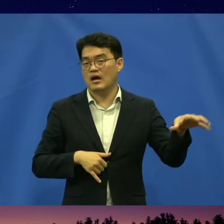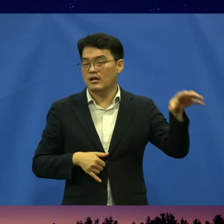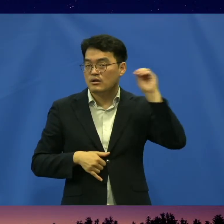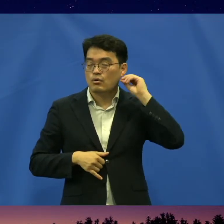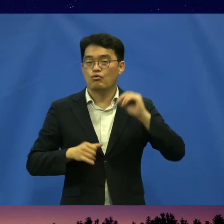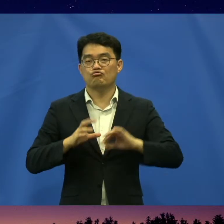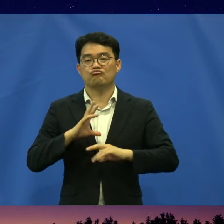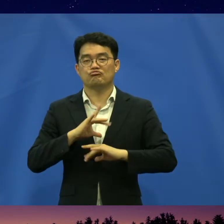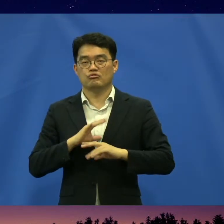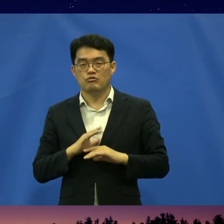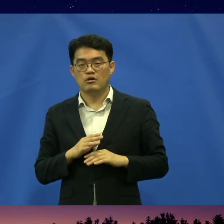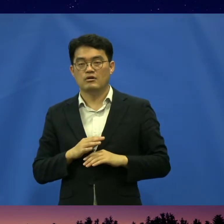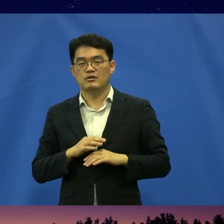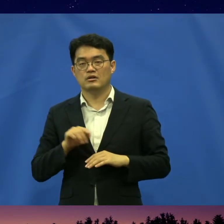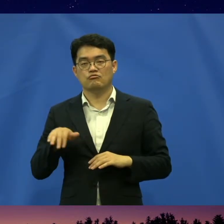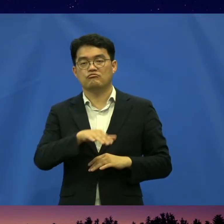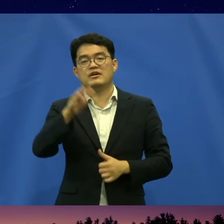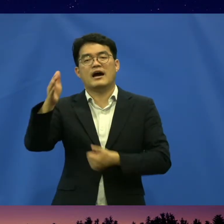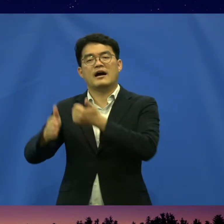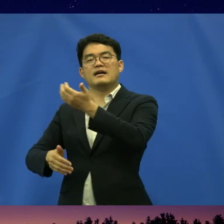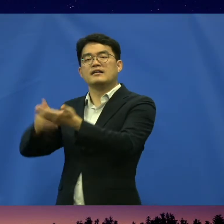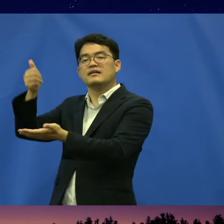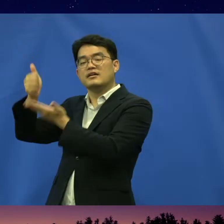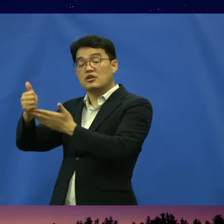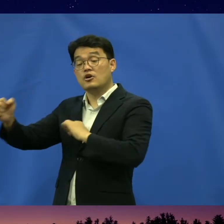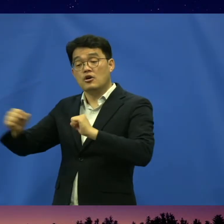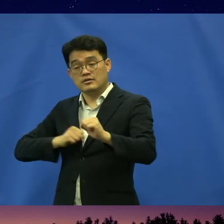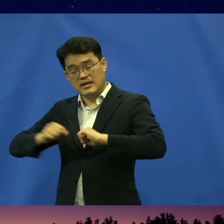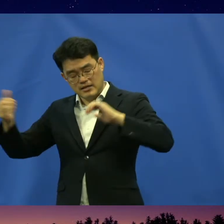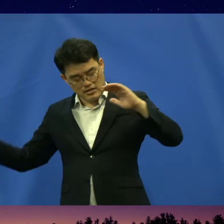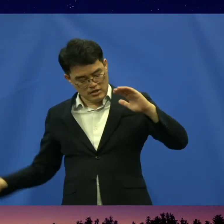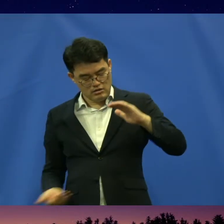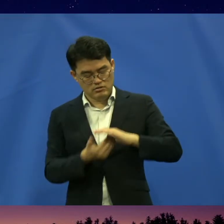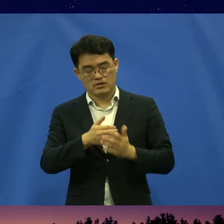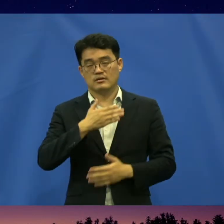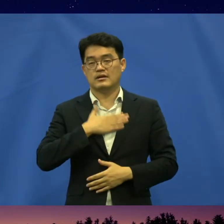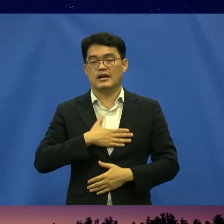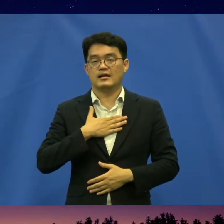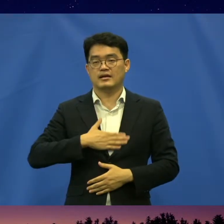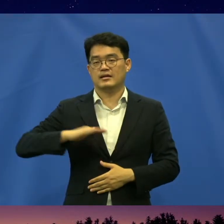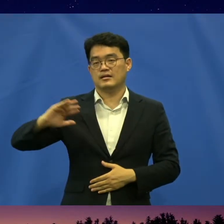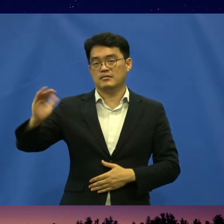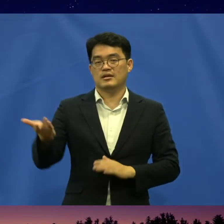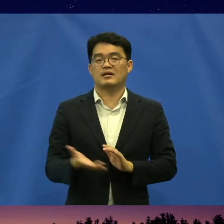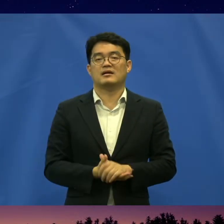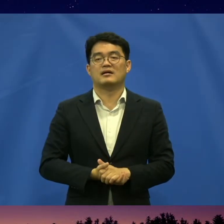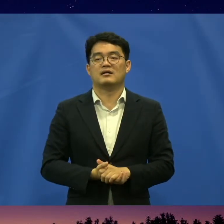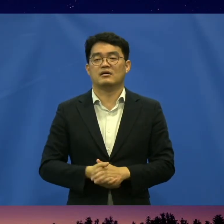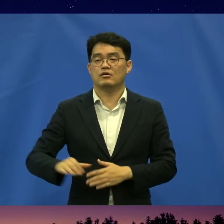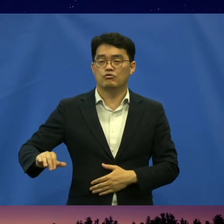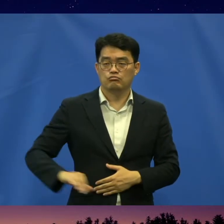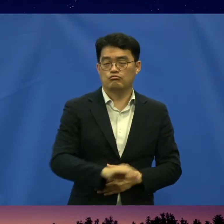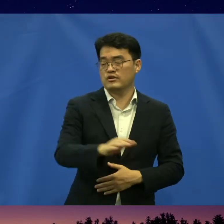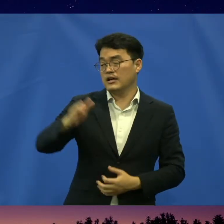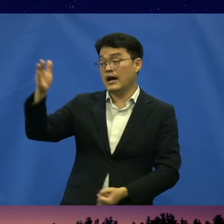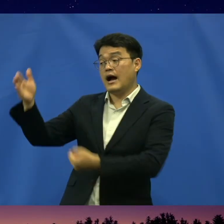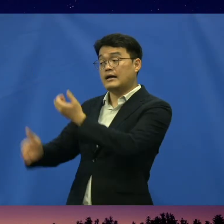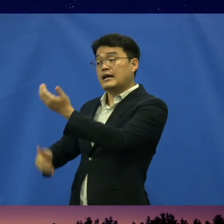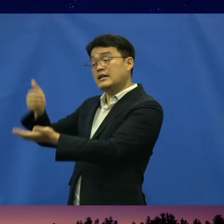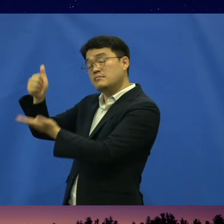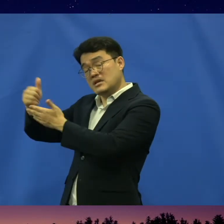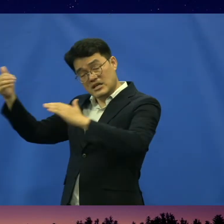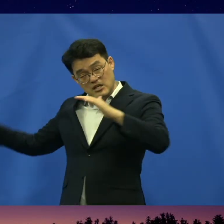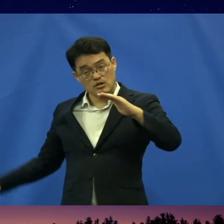우리 하나님이 이루신 것을 알미니라 그랬어요. 우리 하나님이 이루신 것을